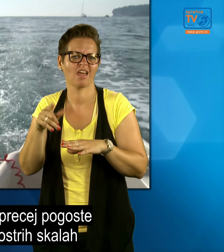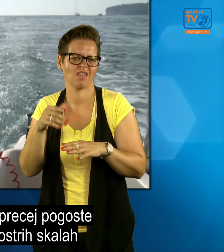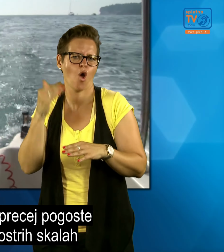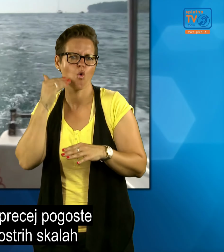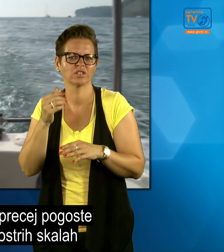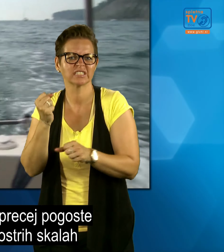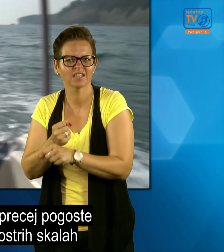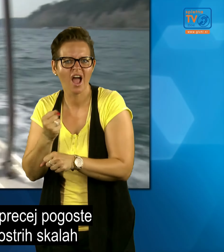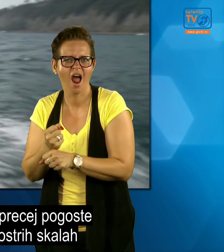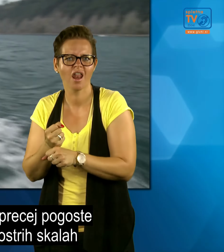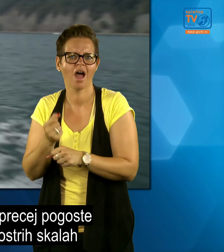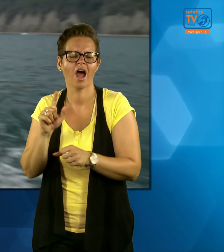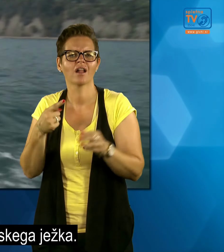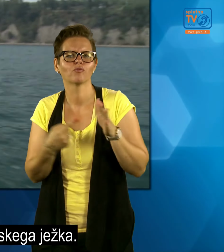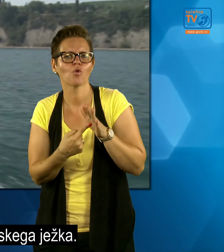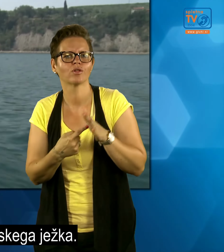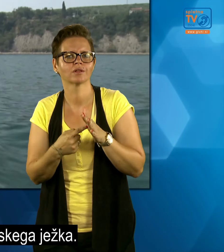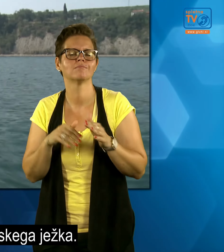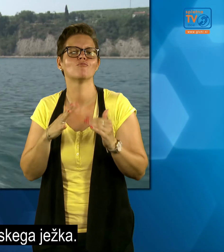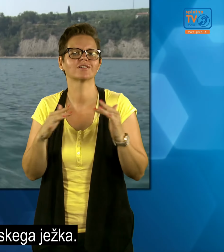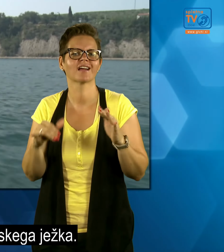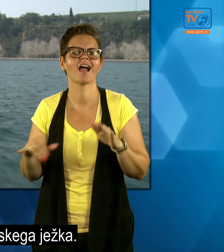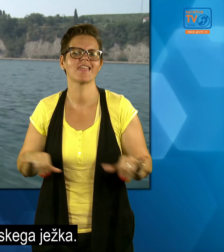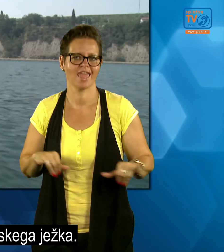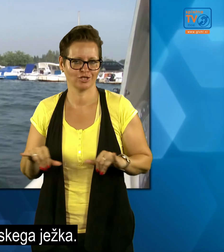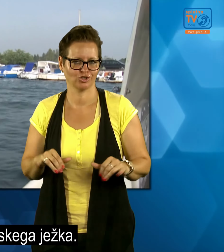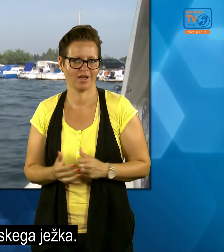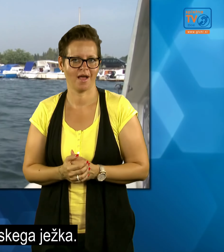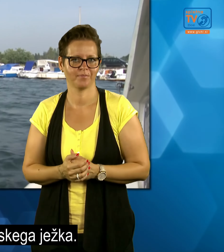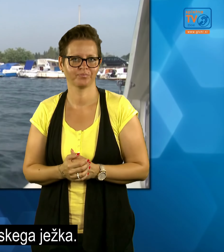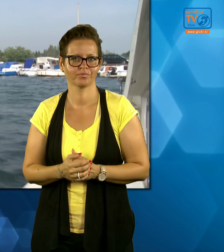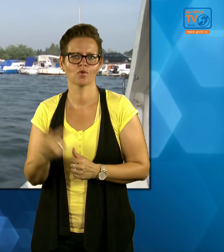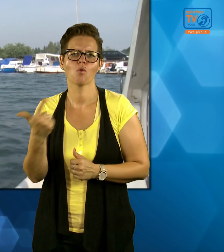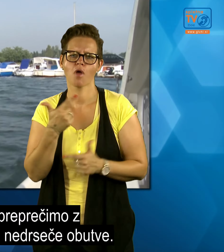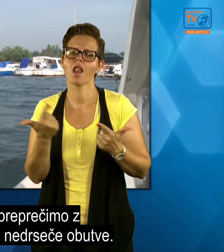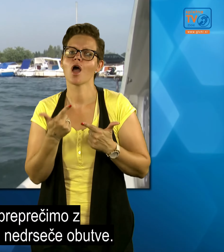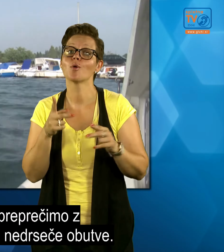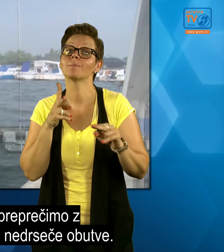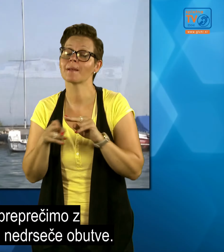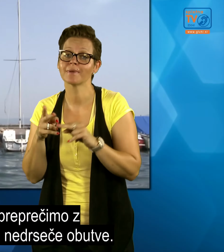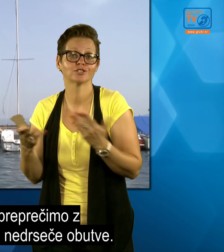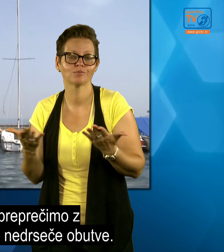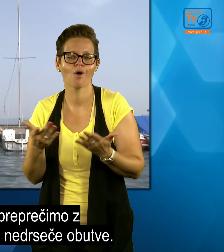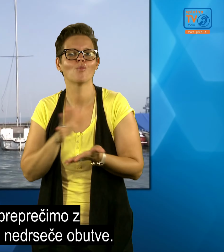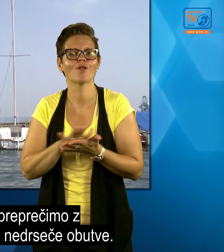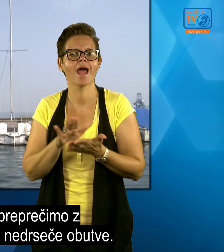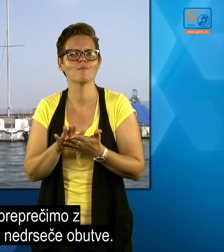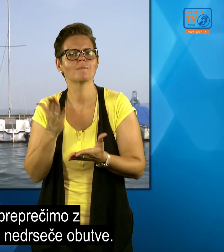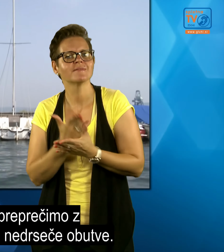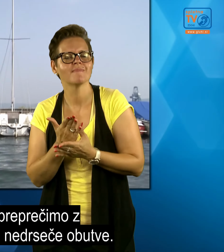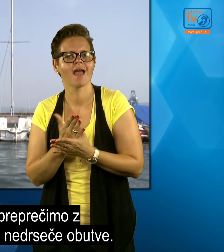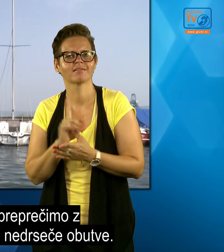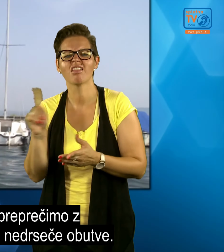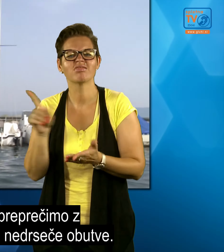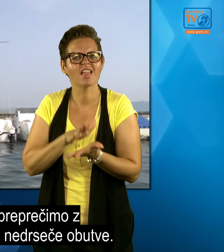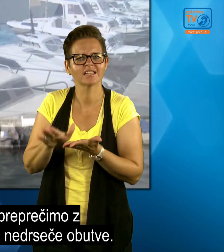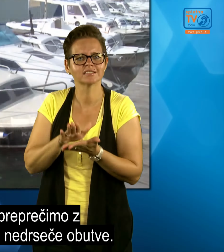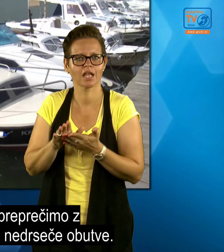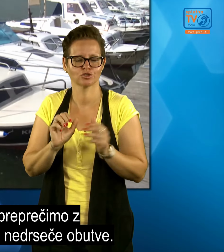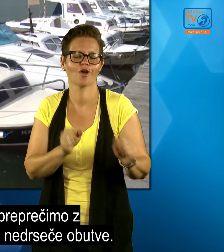skalah in v bodi morskega ježka. O Oboje lahko preprečimo z uporabo